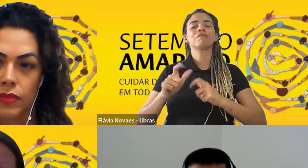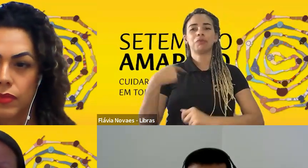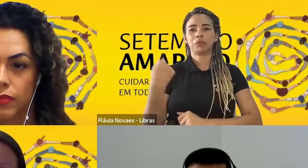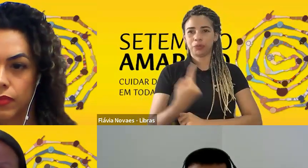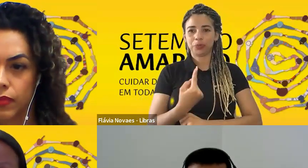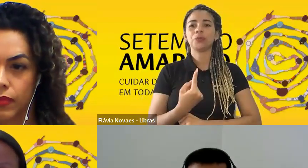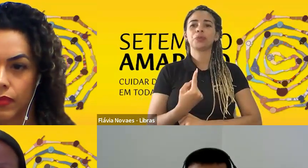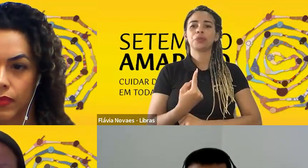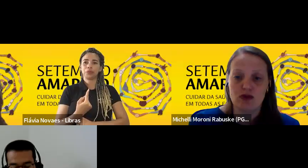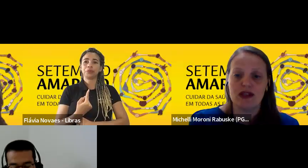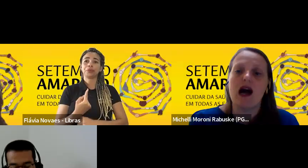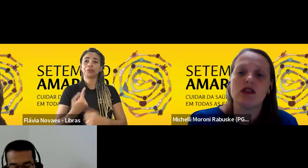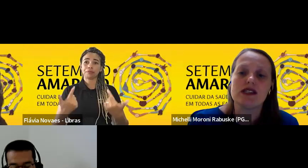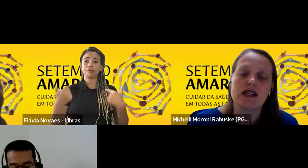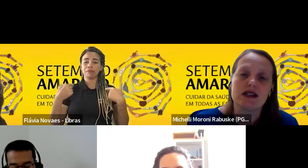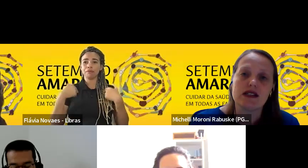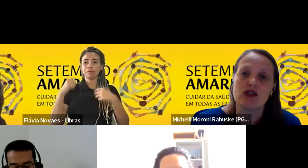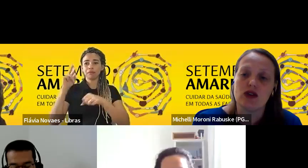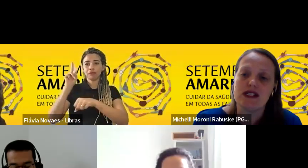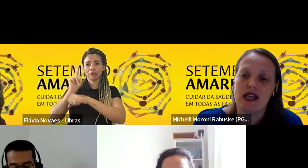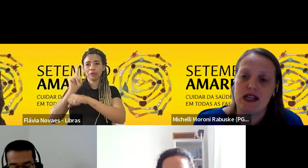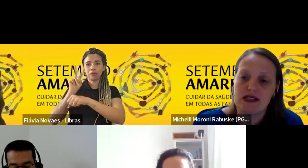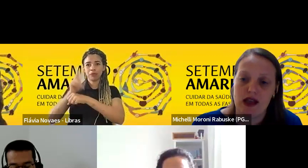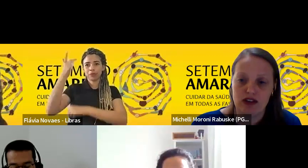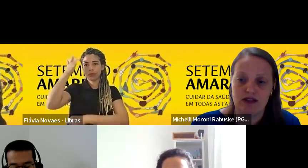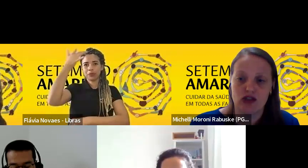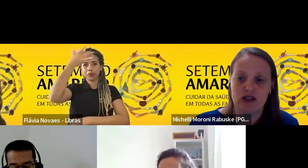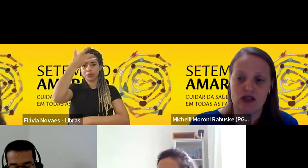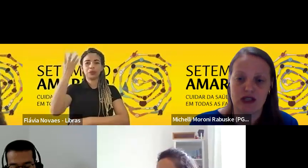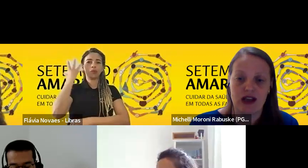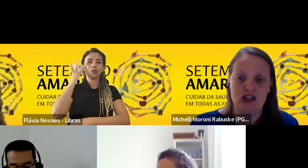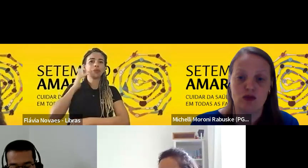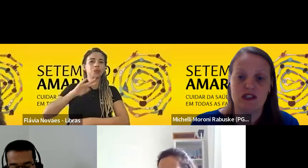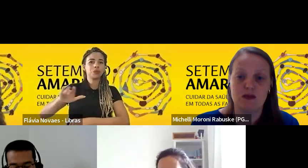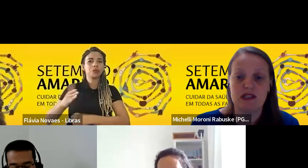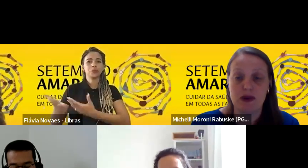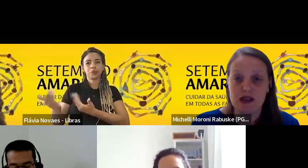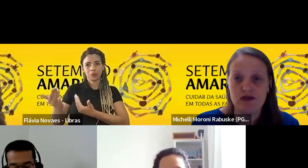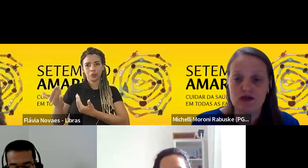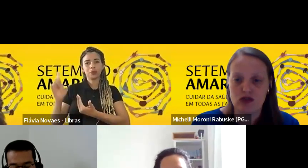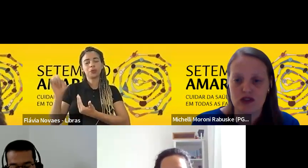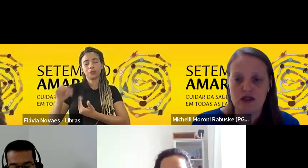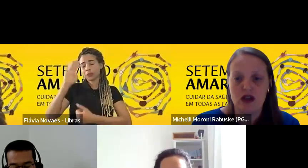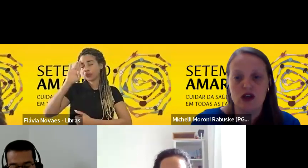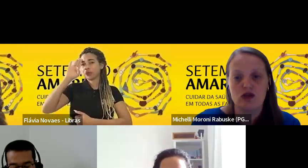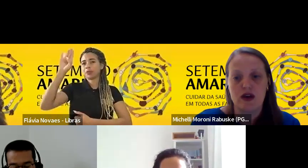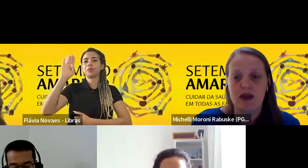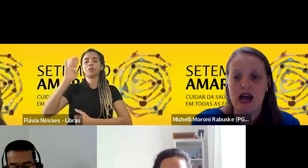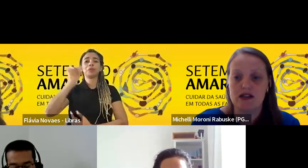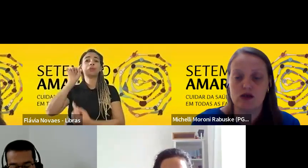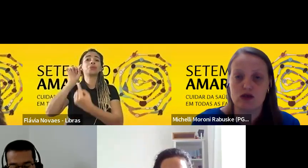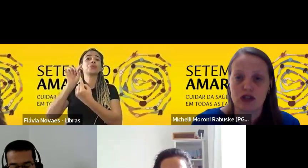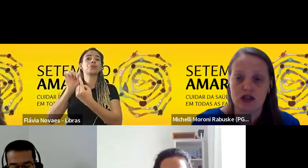né? Proteger a saúde mental das crianças e dos adolescentes é um dever de toda a sociedade, é uma das principais funções